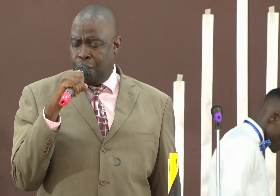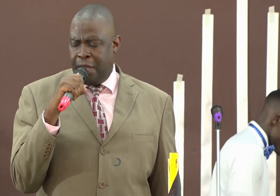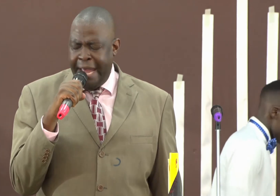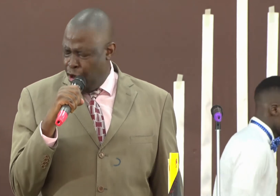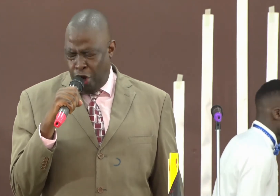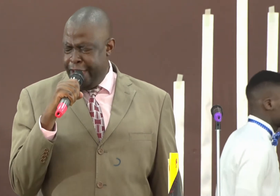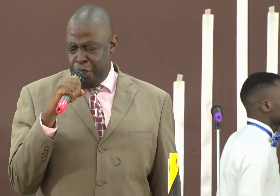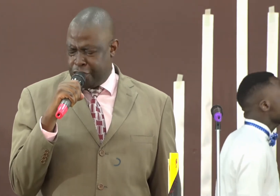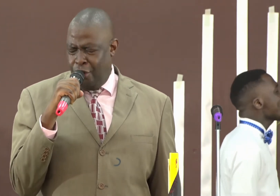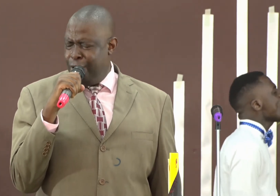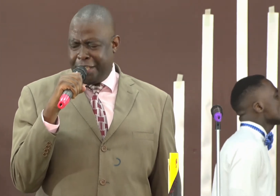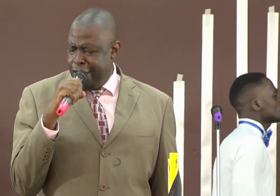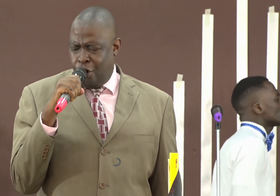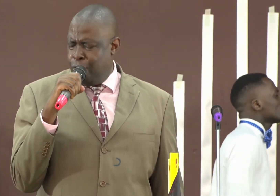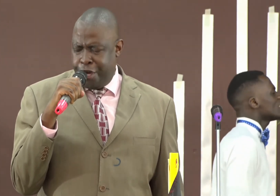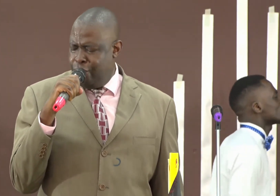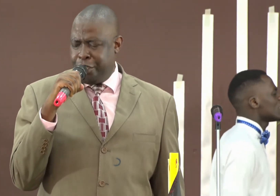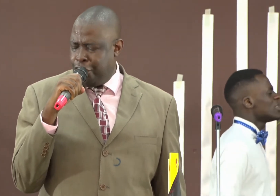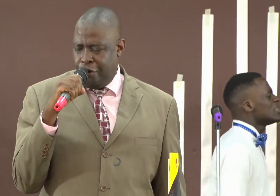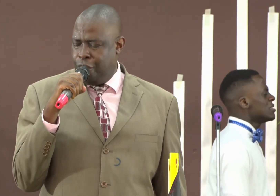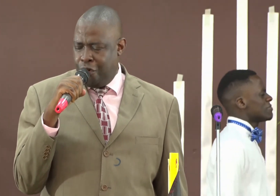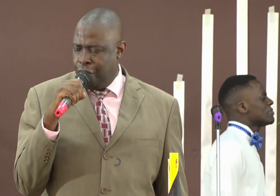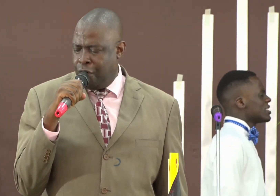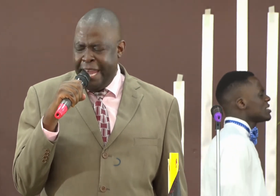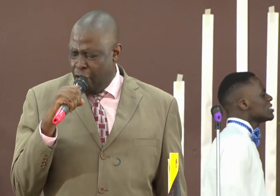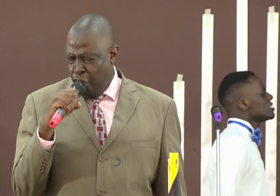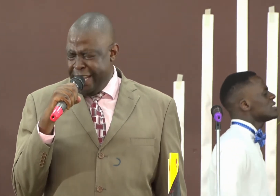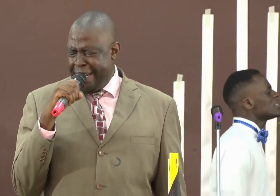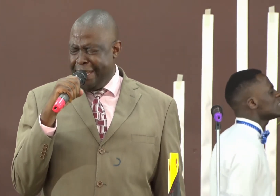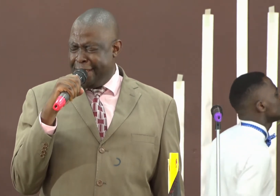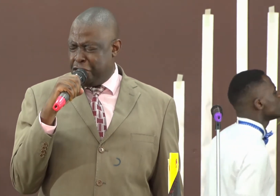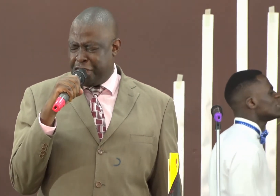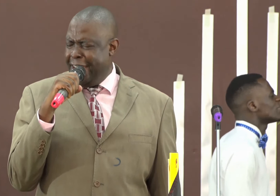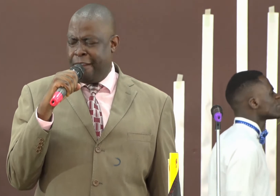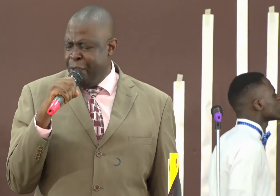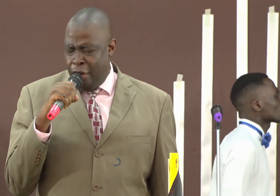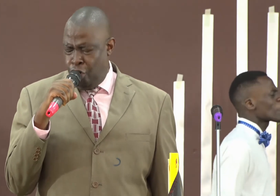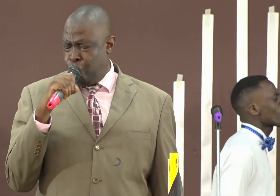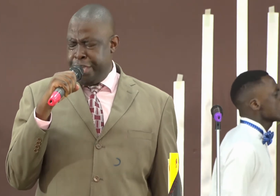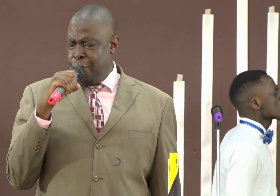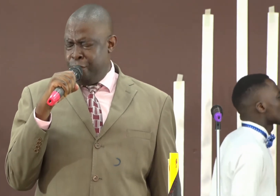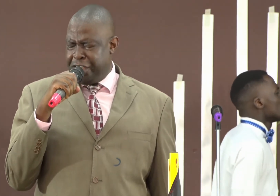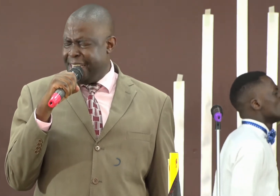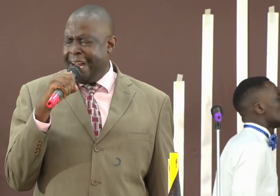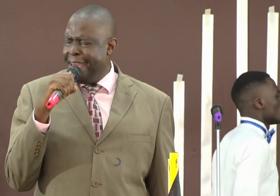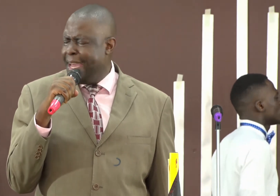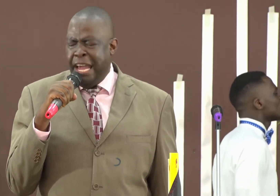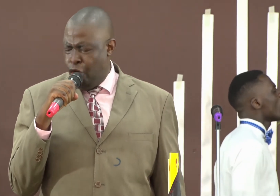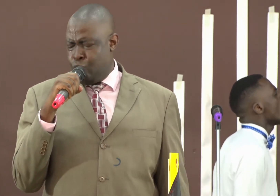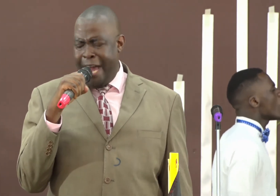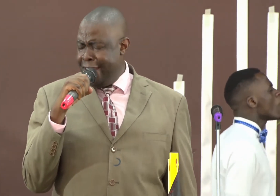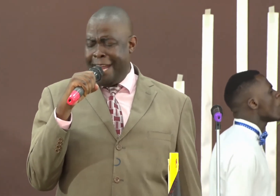mtokobo Oye mosomo tindo moyo mtokobo Oye rengese Okwe